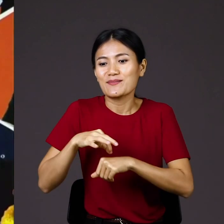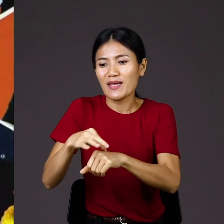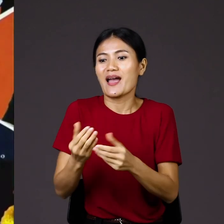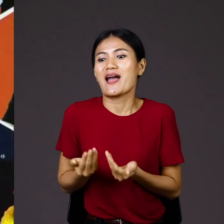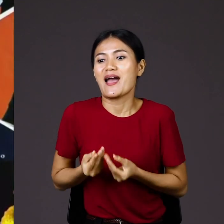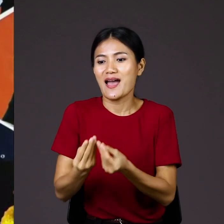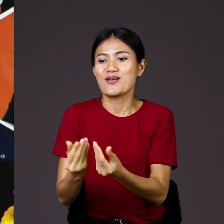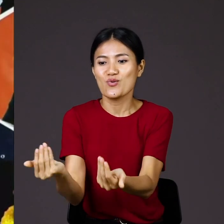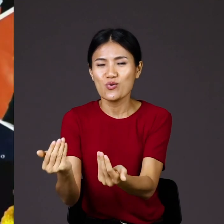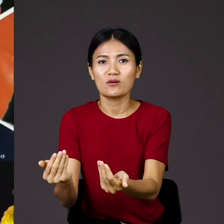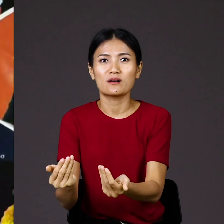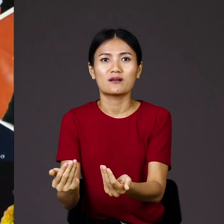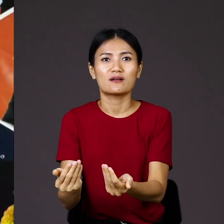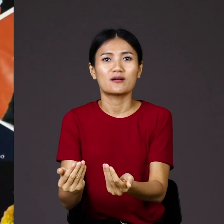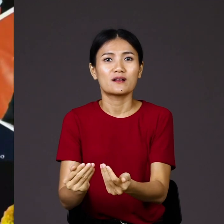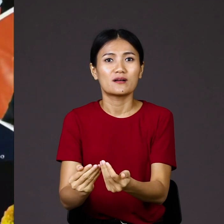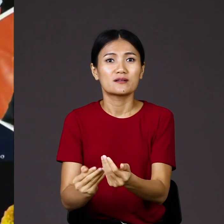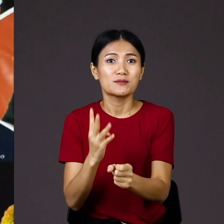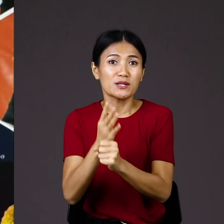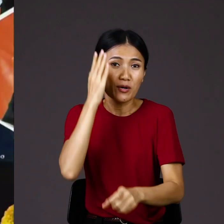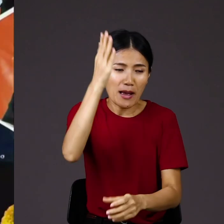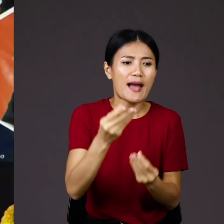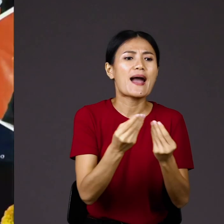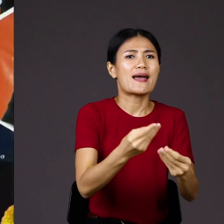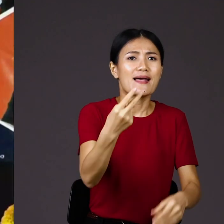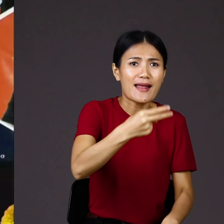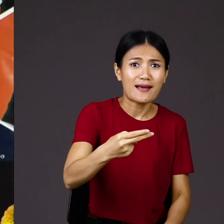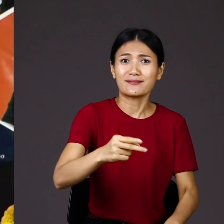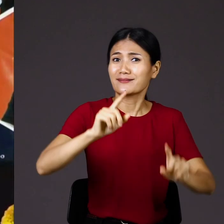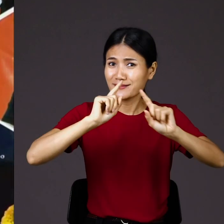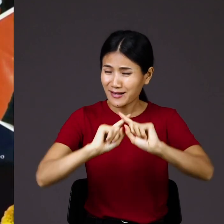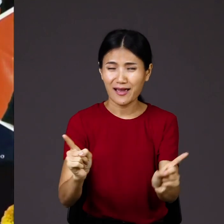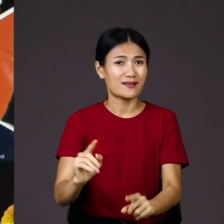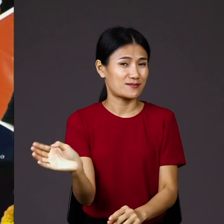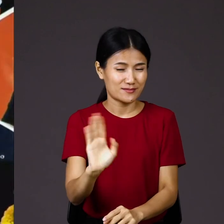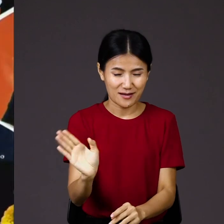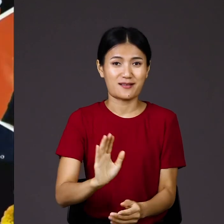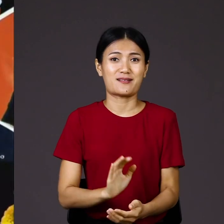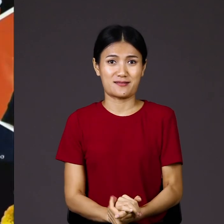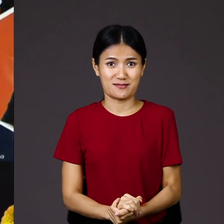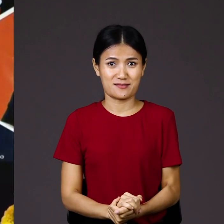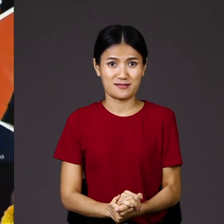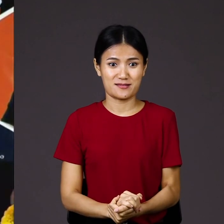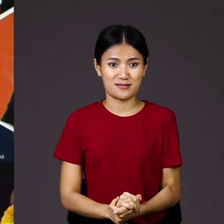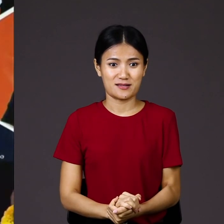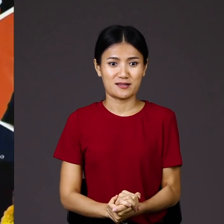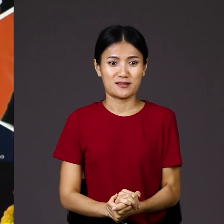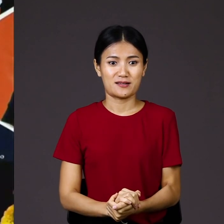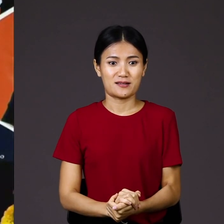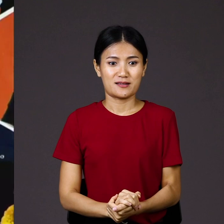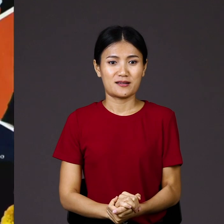แทนวนเวียนกันแบบนี้พอได้แล้วแล้วเลือกออกไปถ้าเป็นแบบนี้นั่นหมาย